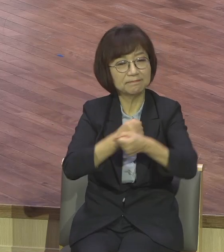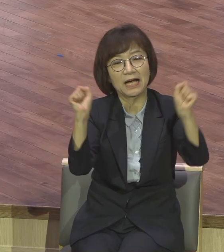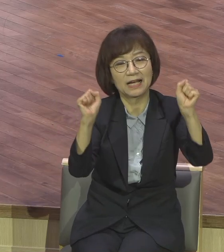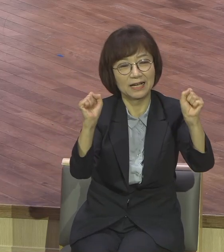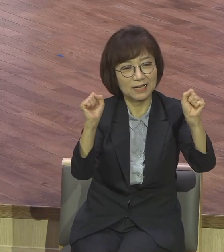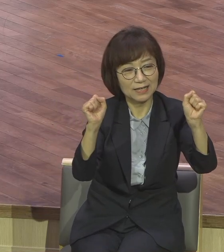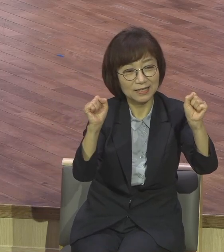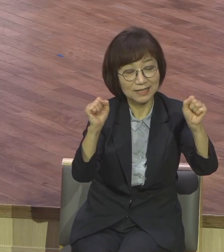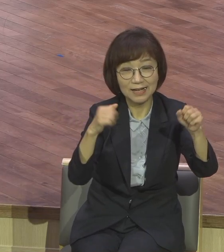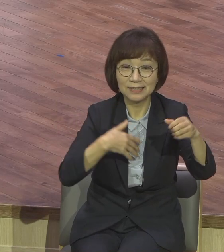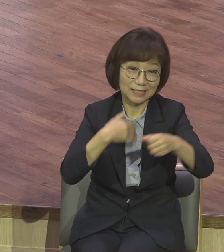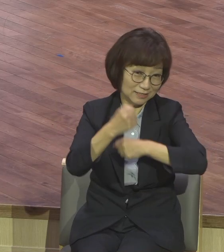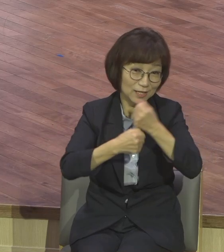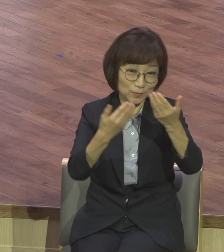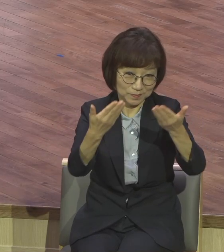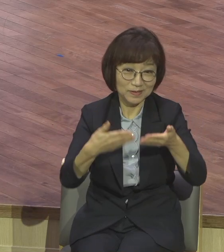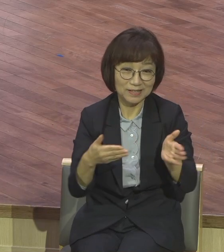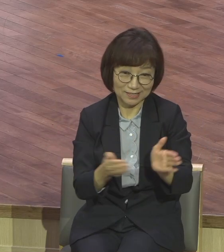자유,